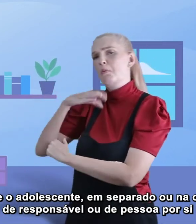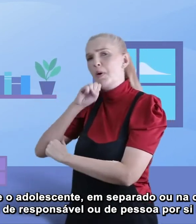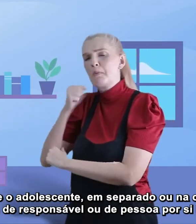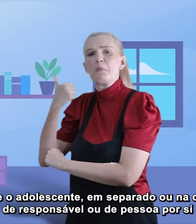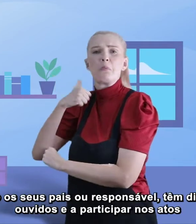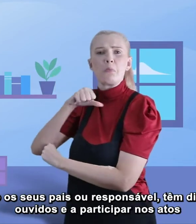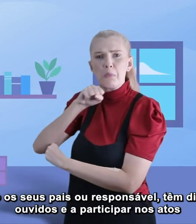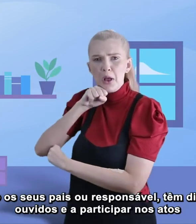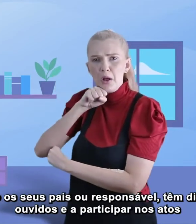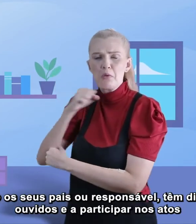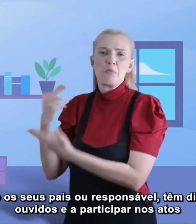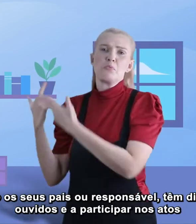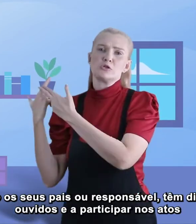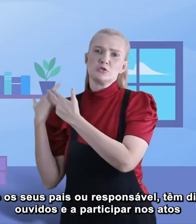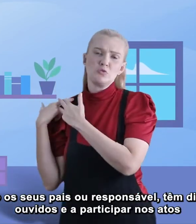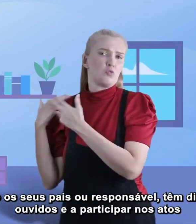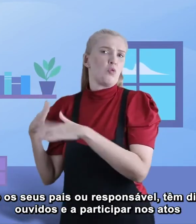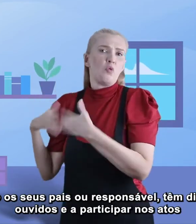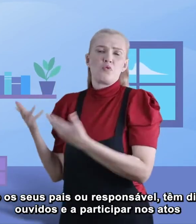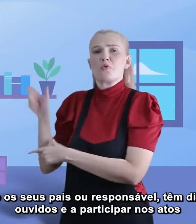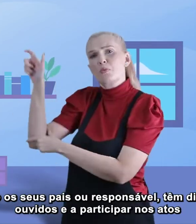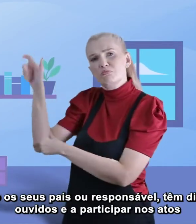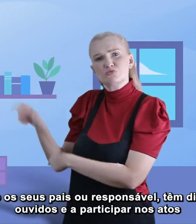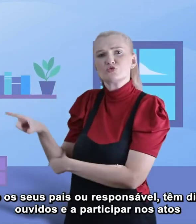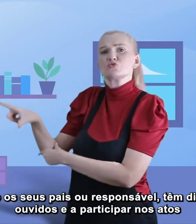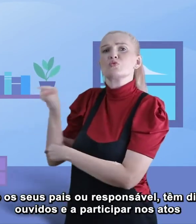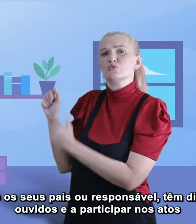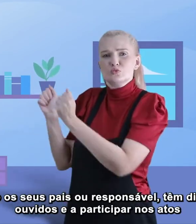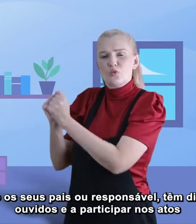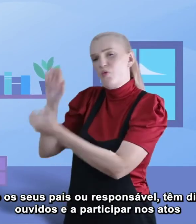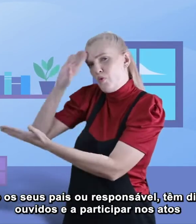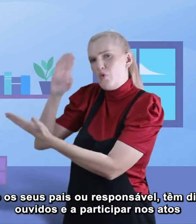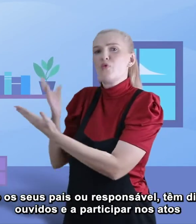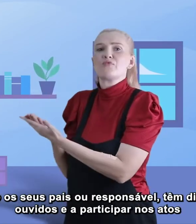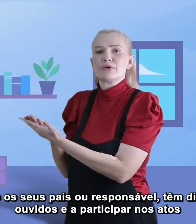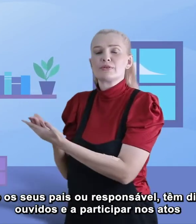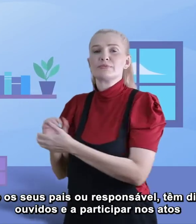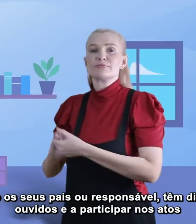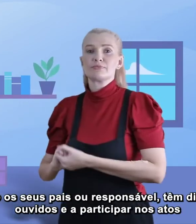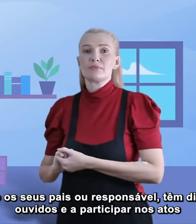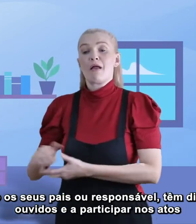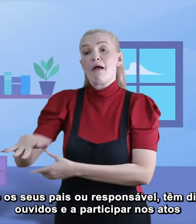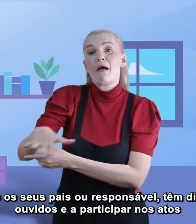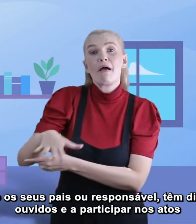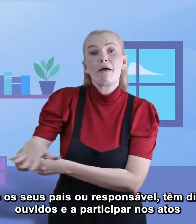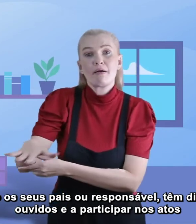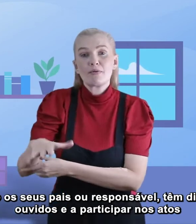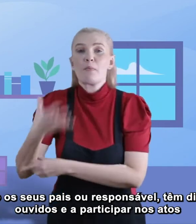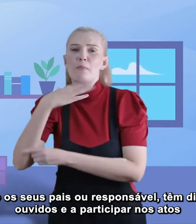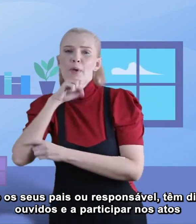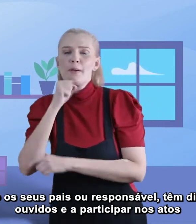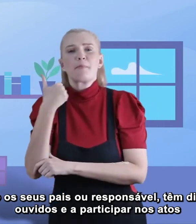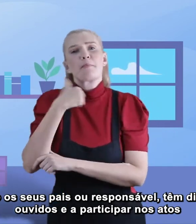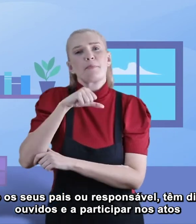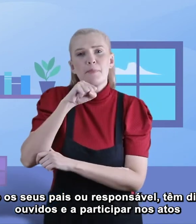bem como seus pais ou responsável, têm direito a ser ouvidos e a participar nos atos